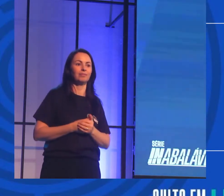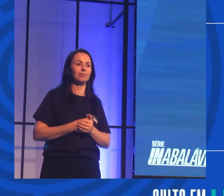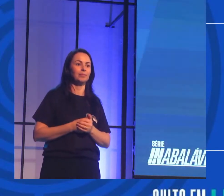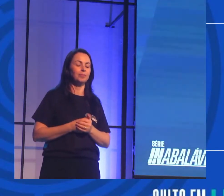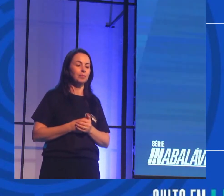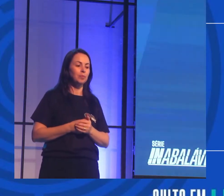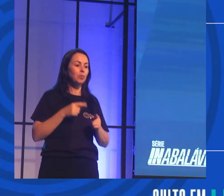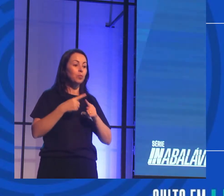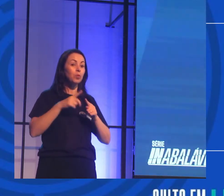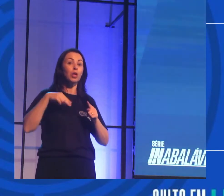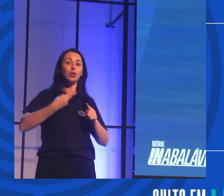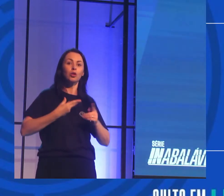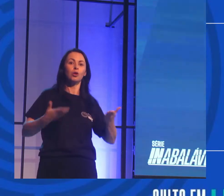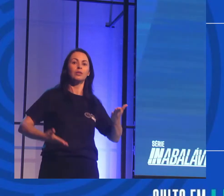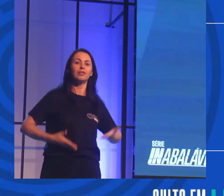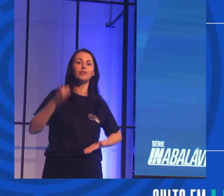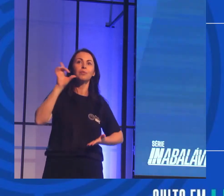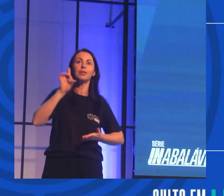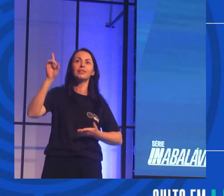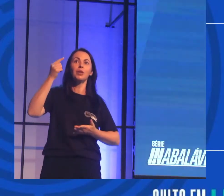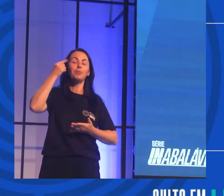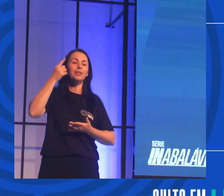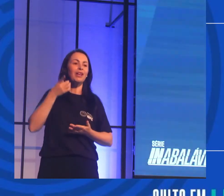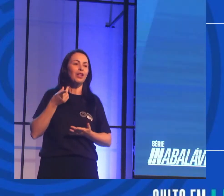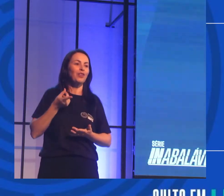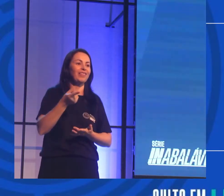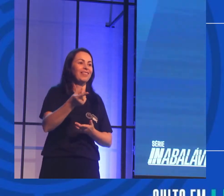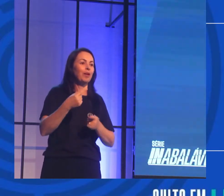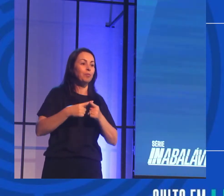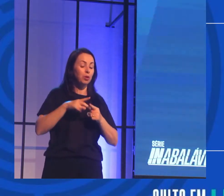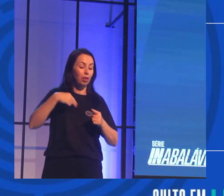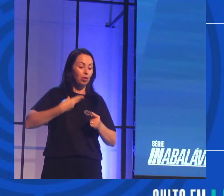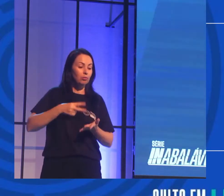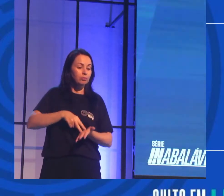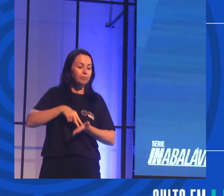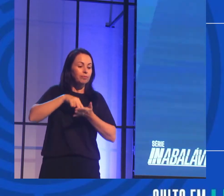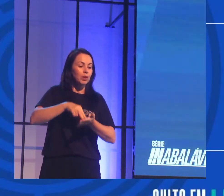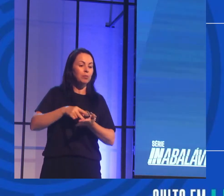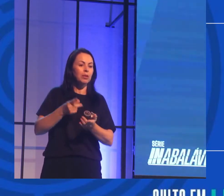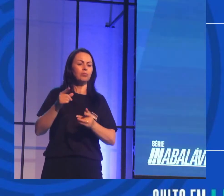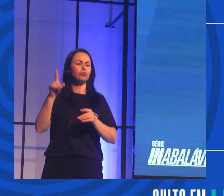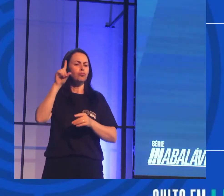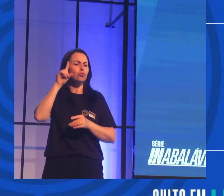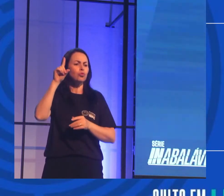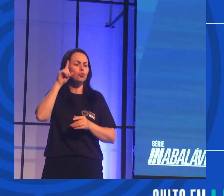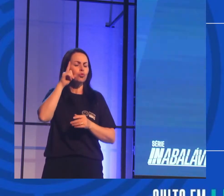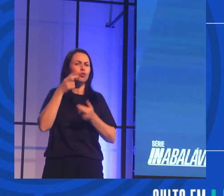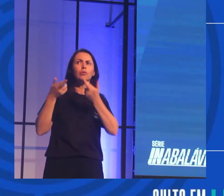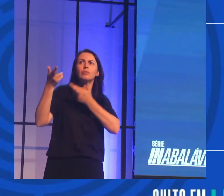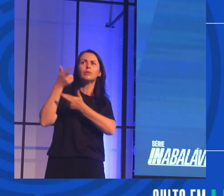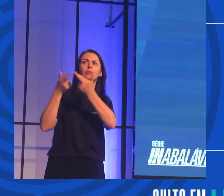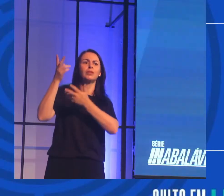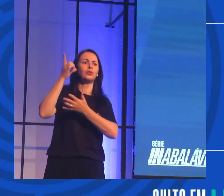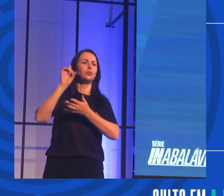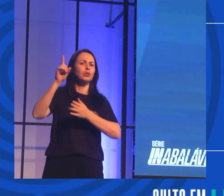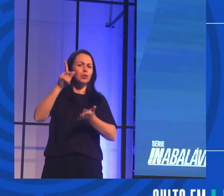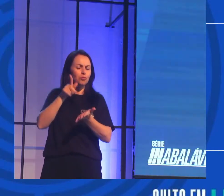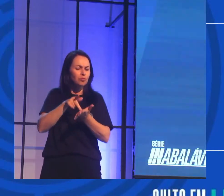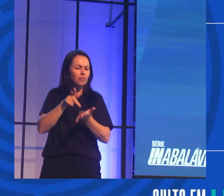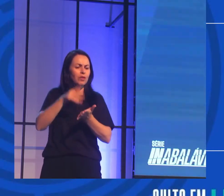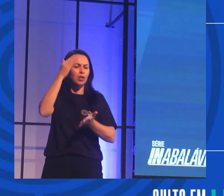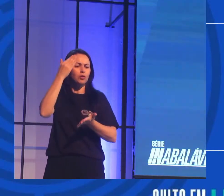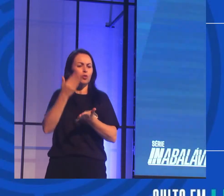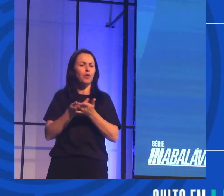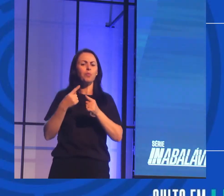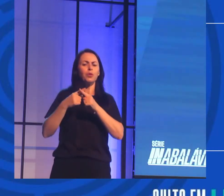e servimos a Deus com integridade. Somos consistentes na nossa vida com Deus e de fato confiamos nele. E à medida que oramos